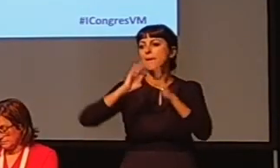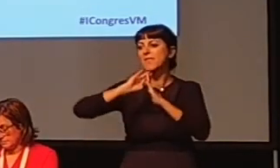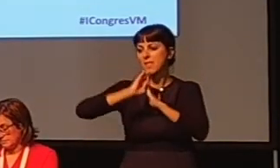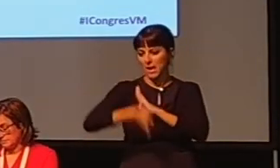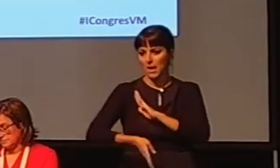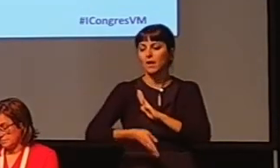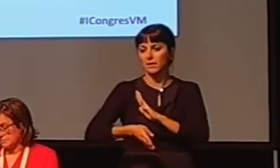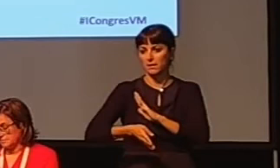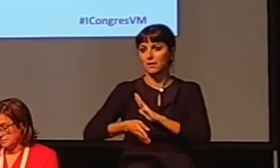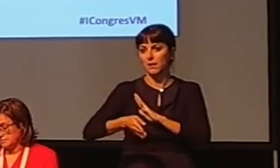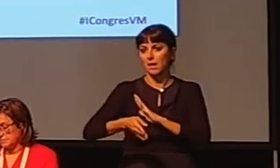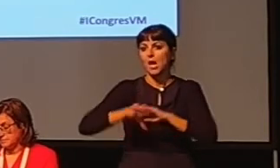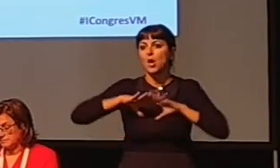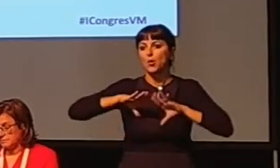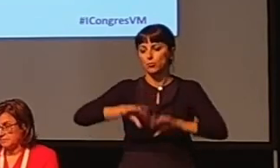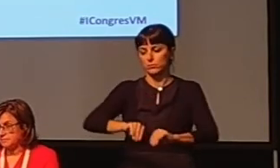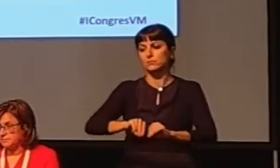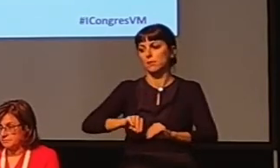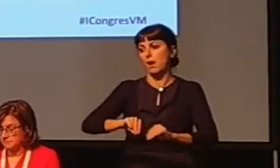tema i utilitzar les altres